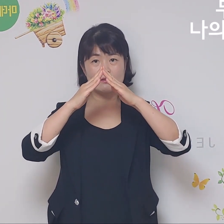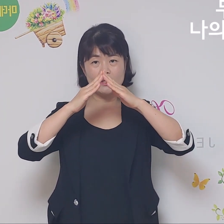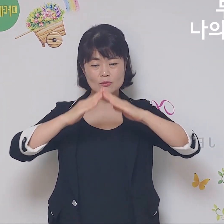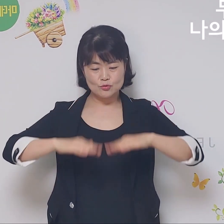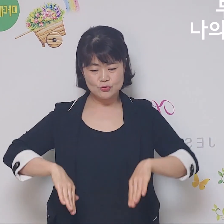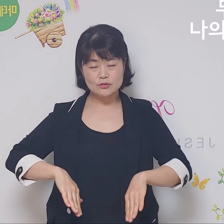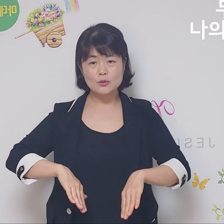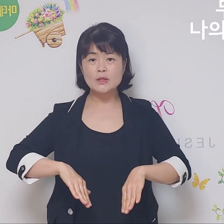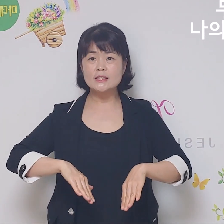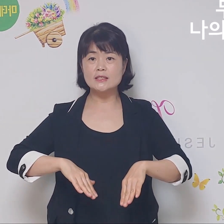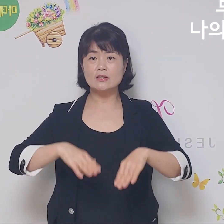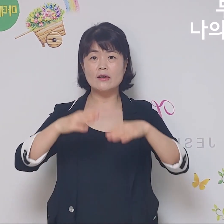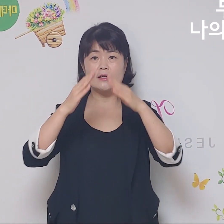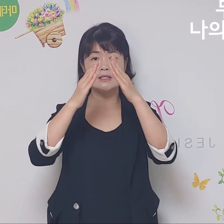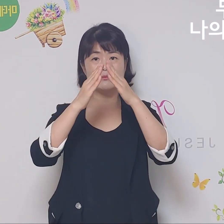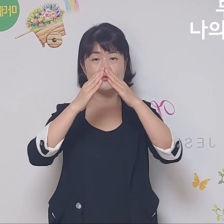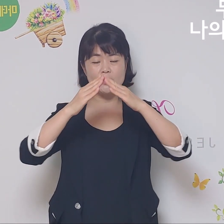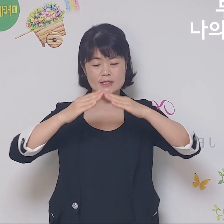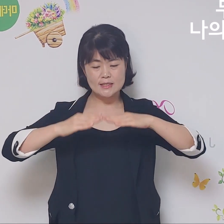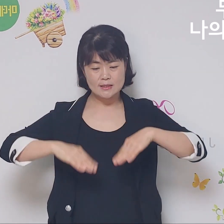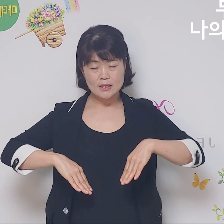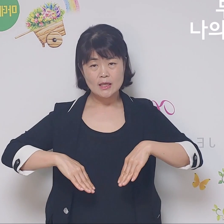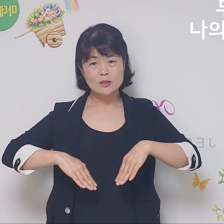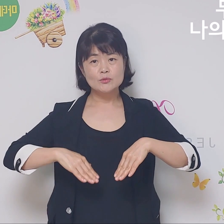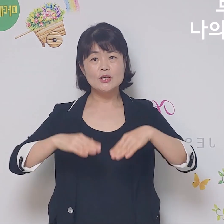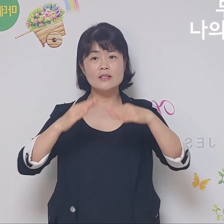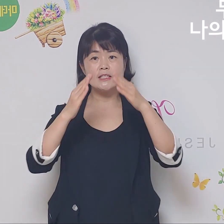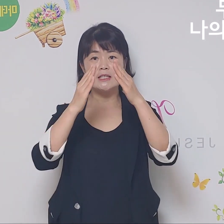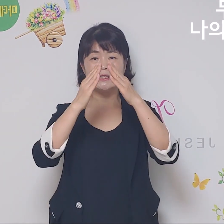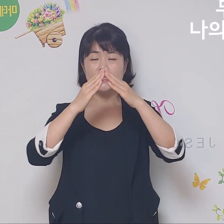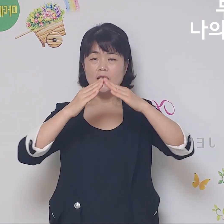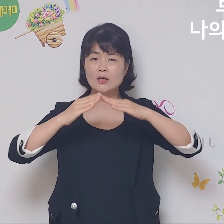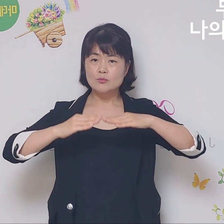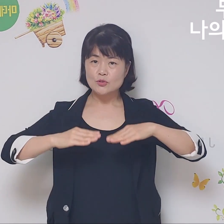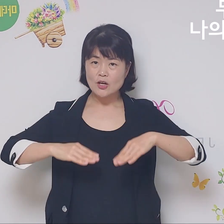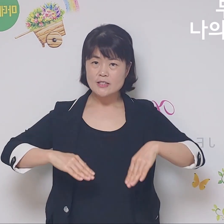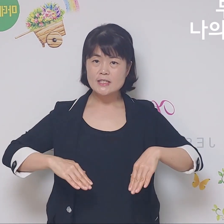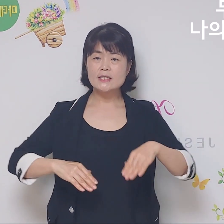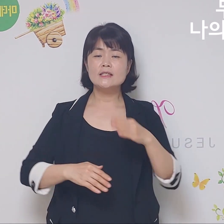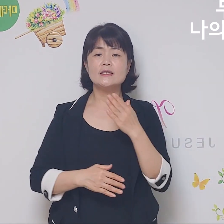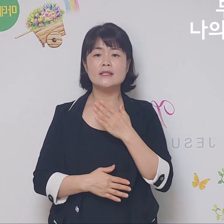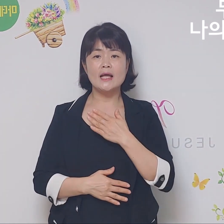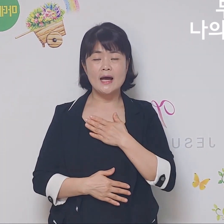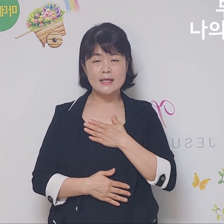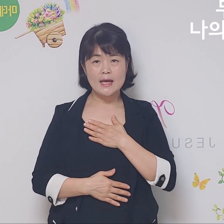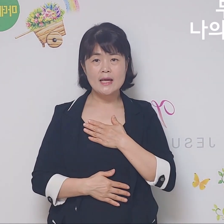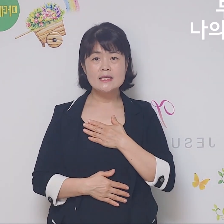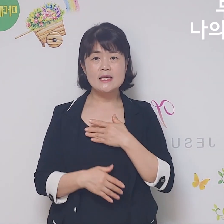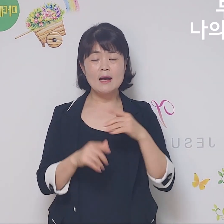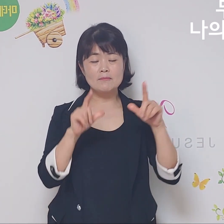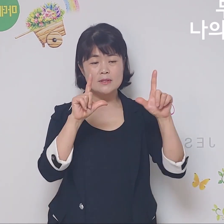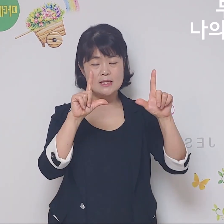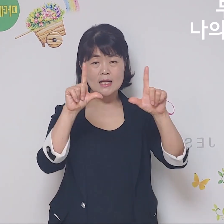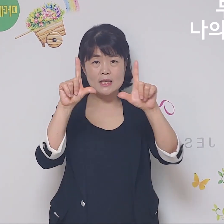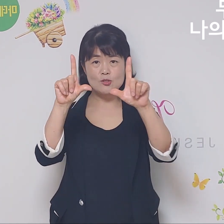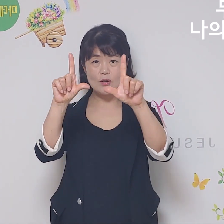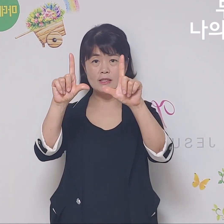게 툭 쏟아지는 거예요. 그래서 무너진 나의 삶,